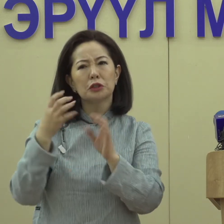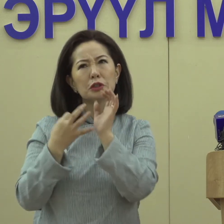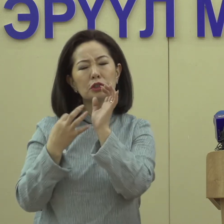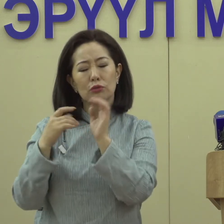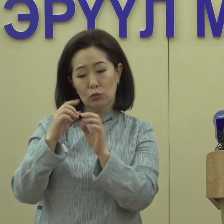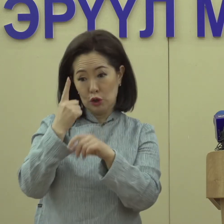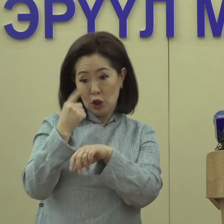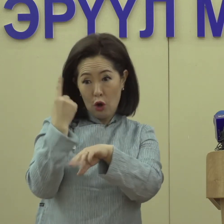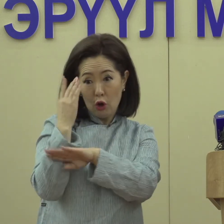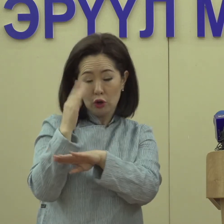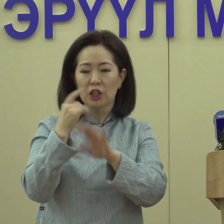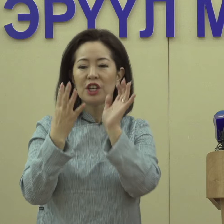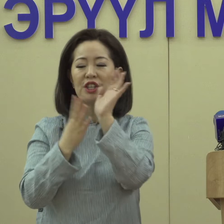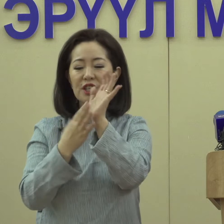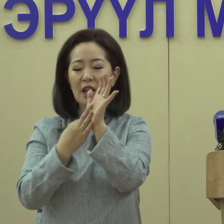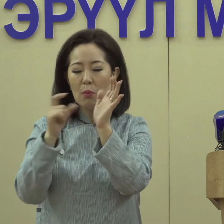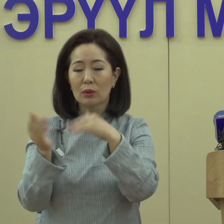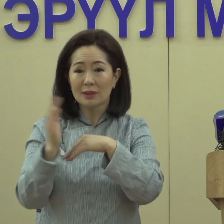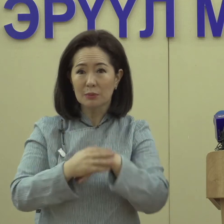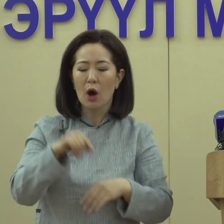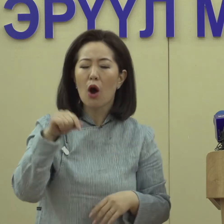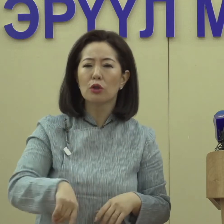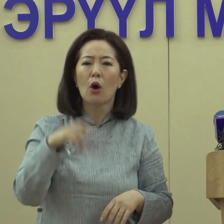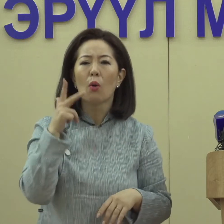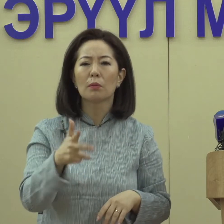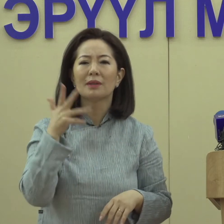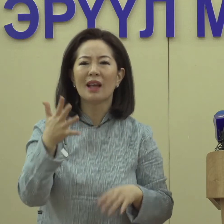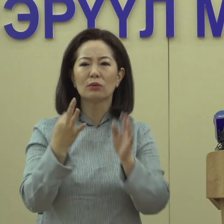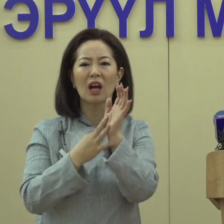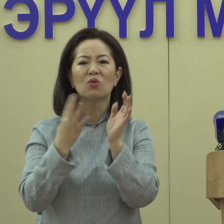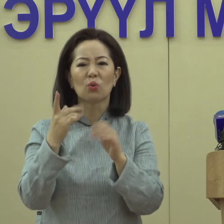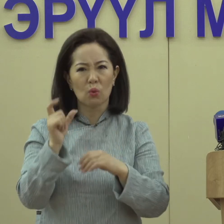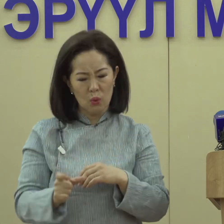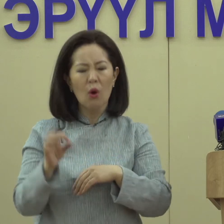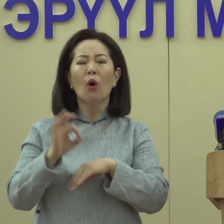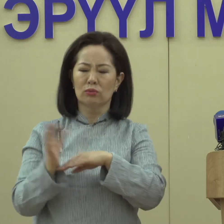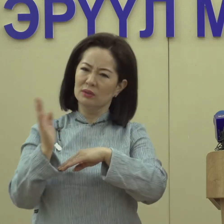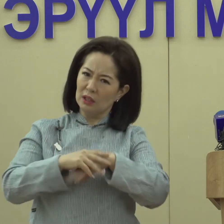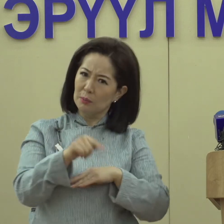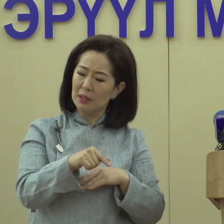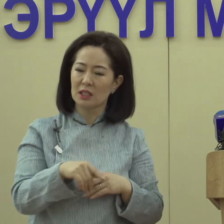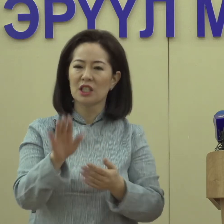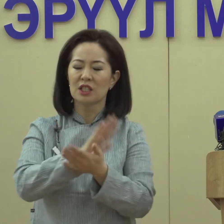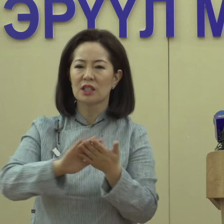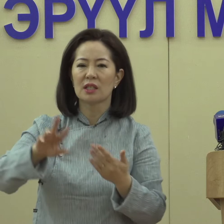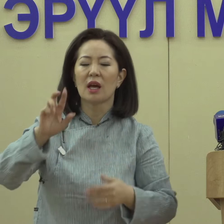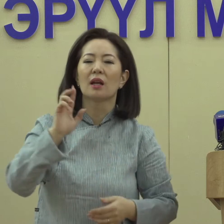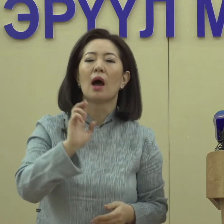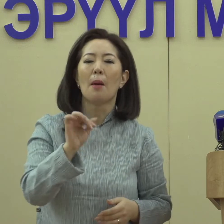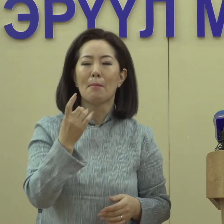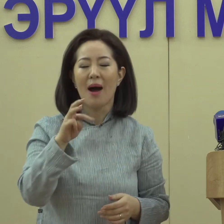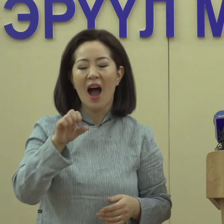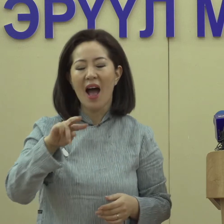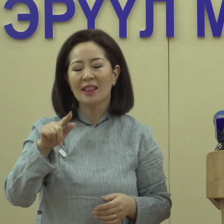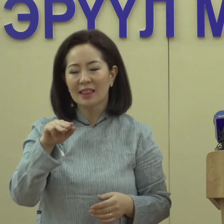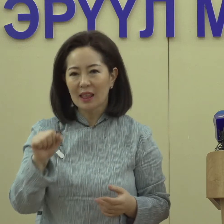тоо 3,584-т хүрсэн. Шинээр Болгар, Коста Рика, Фаро арал, Гвине, Мальдив,